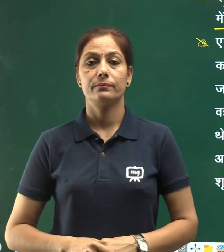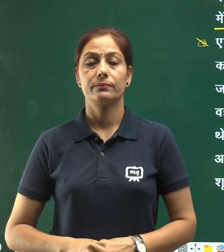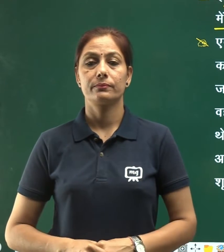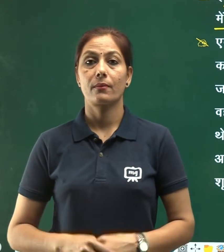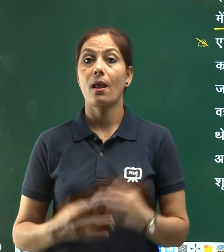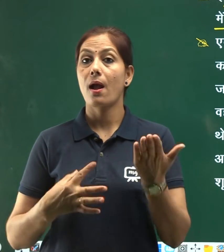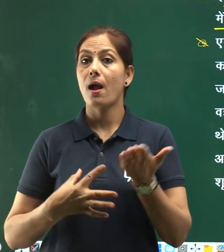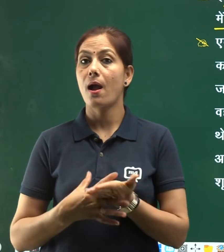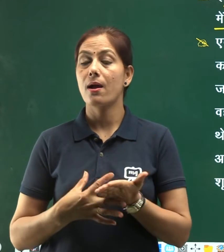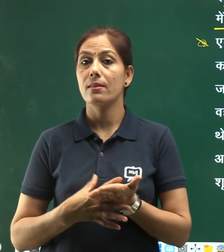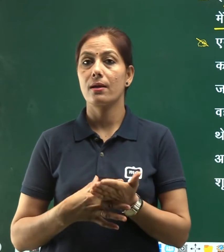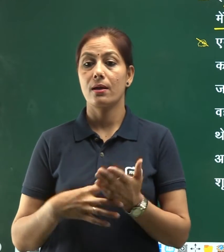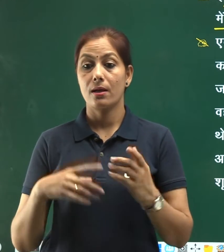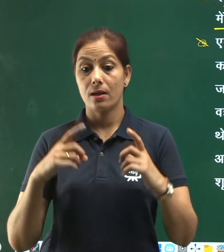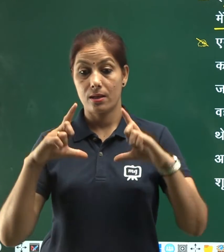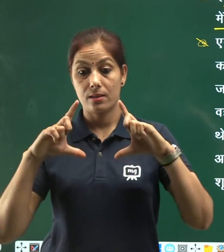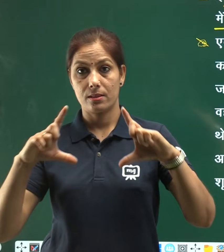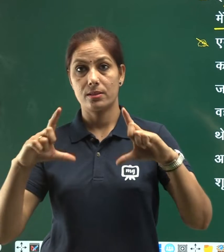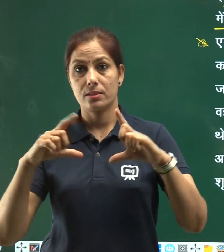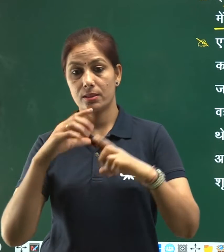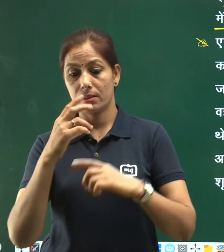आधा सीन